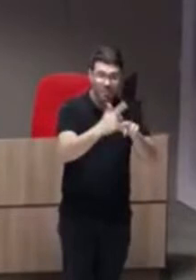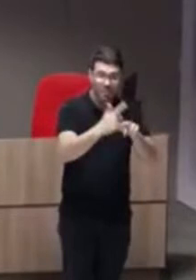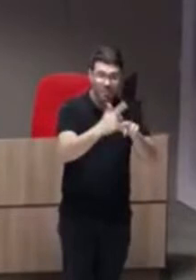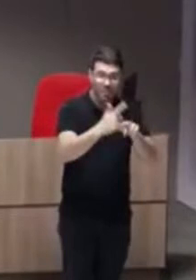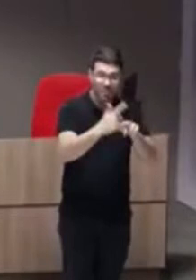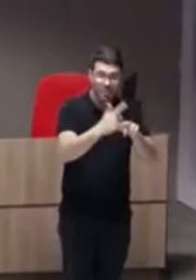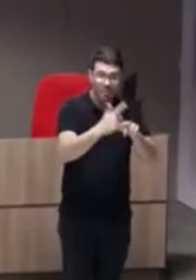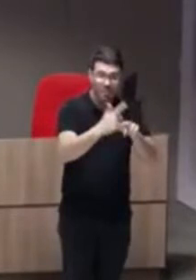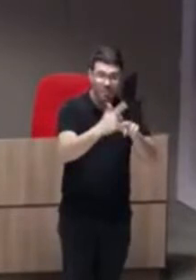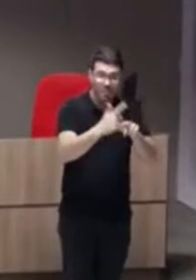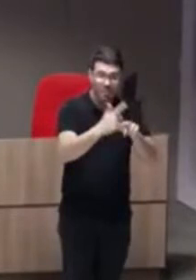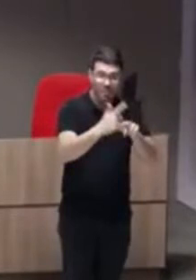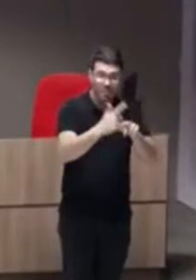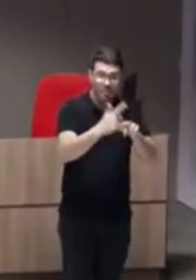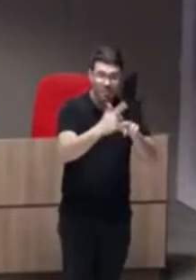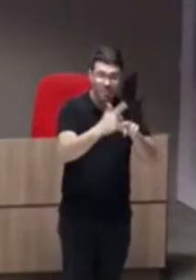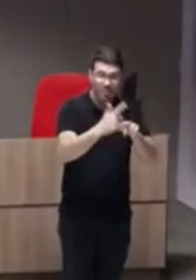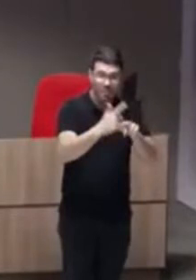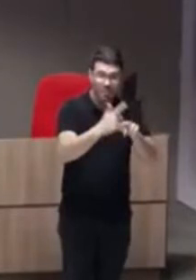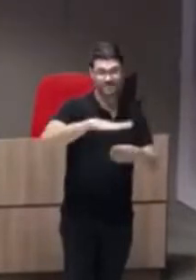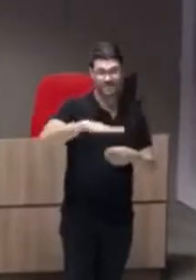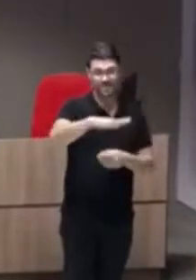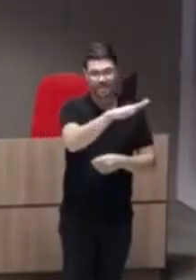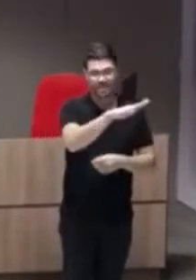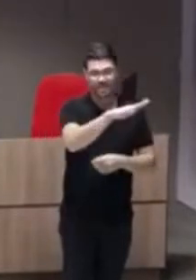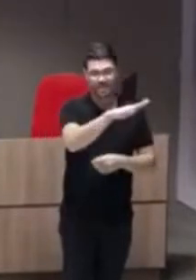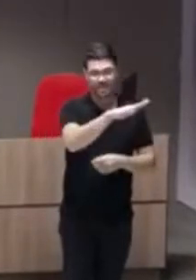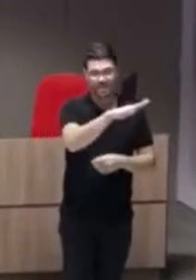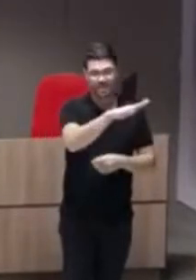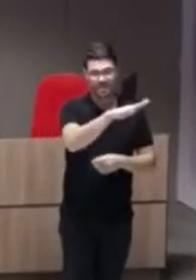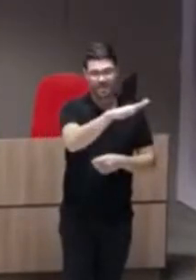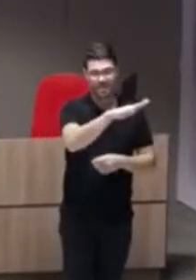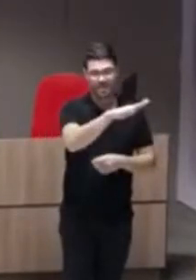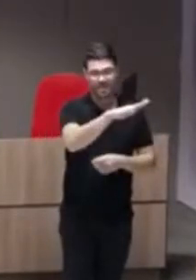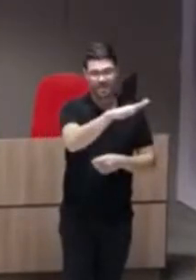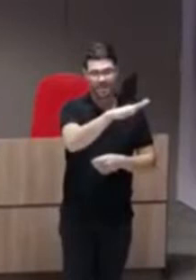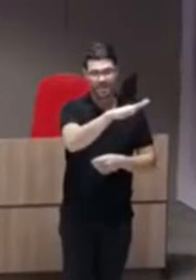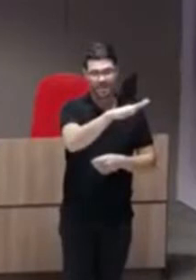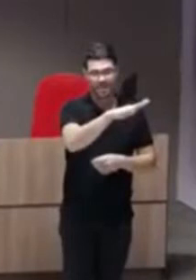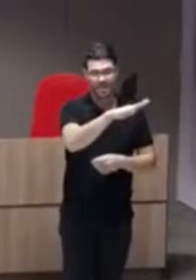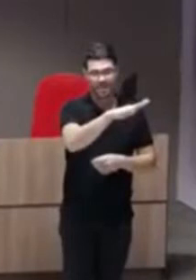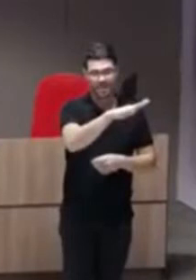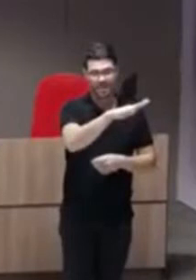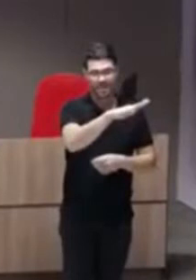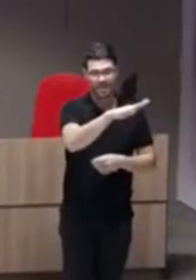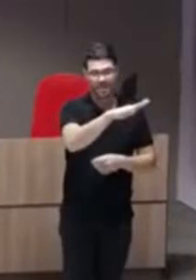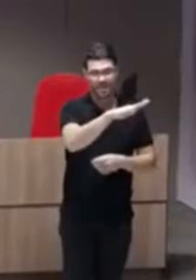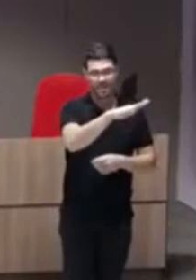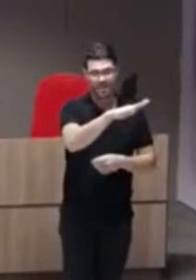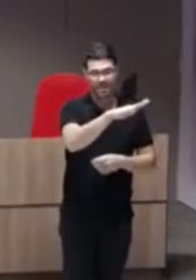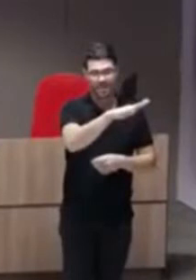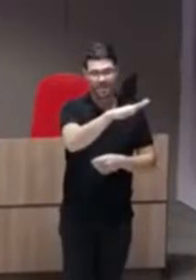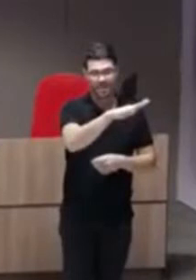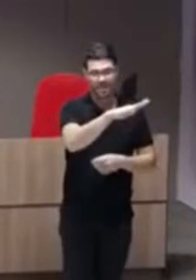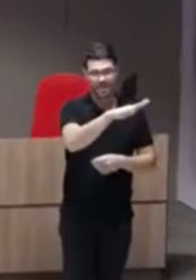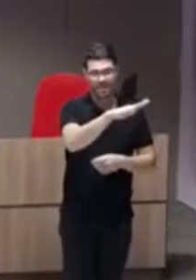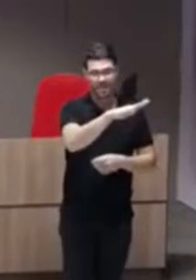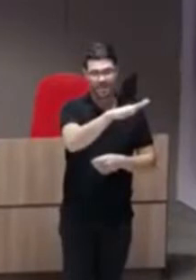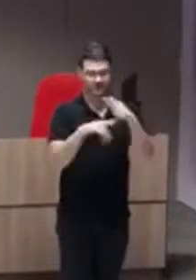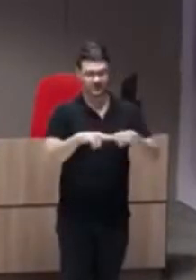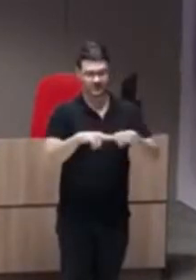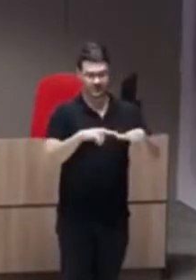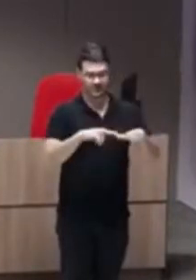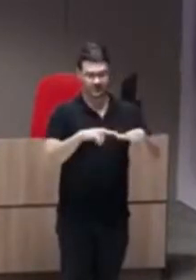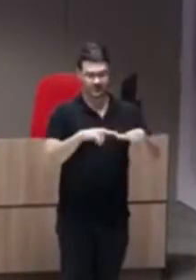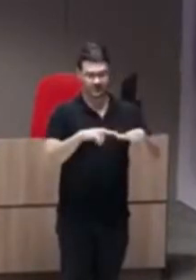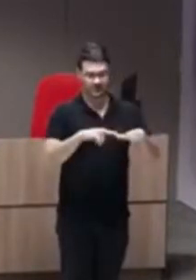setor hospitalar. Segundo dados do nosso Observatório de Segurança e Saúde no Trabalho, que é um observatório criado pelo